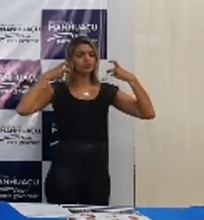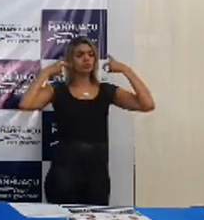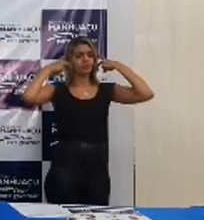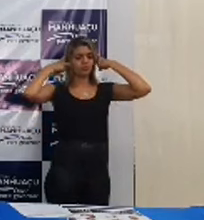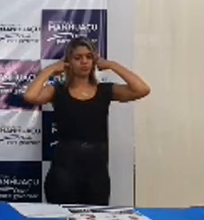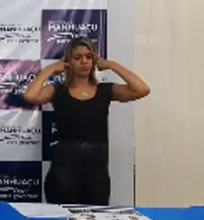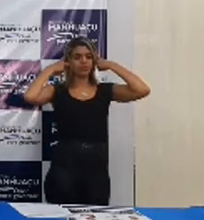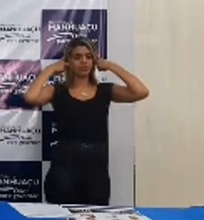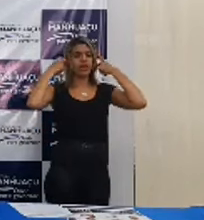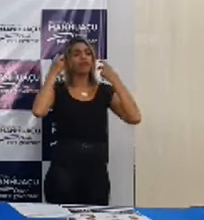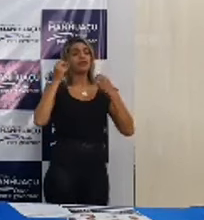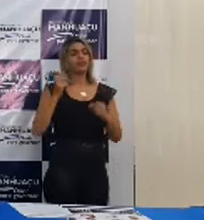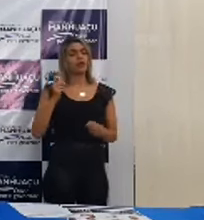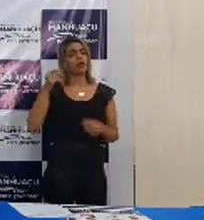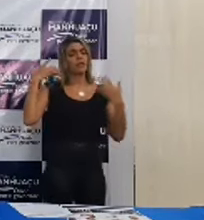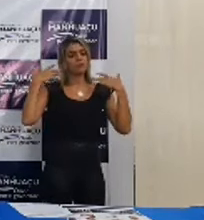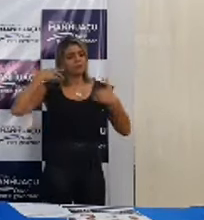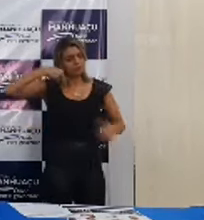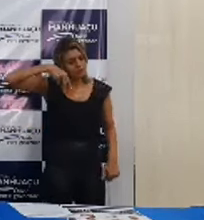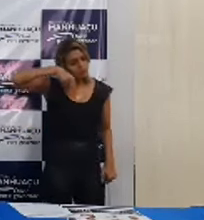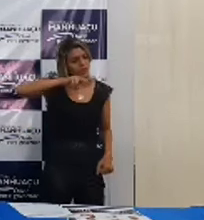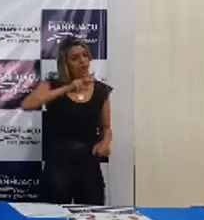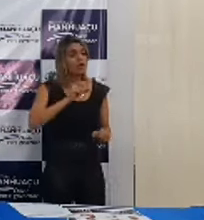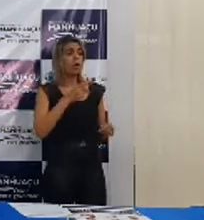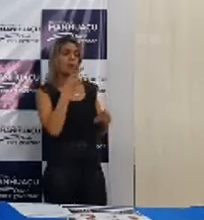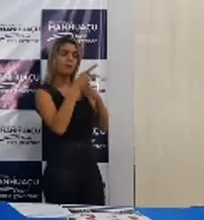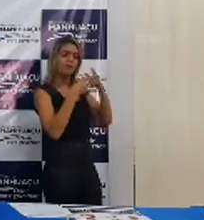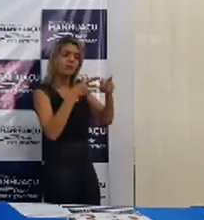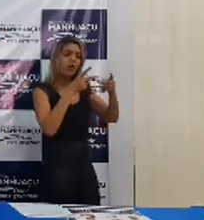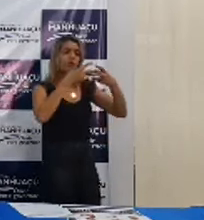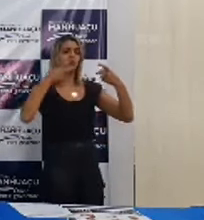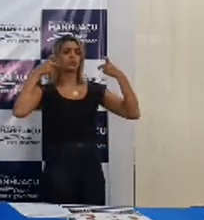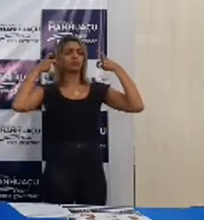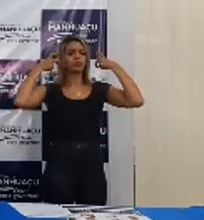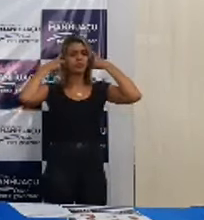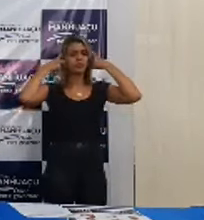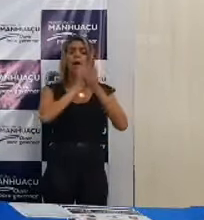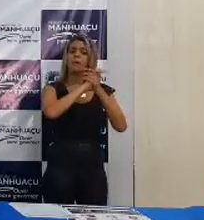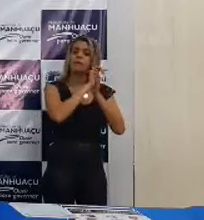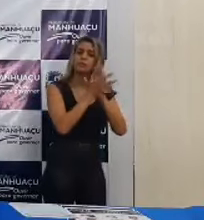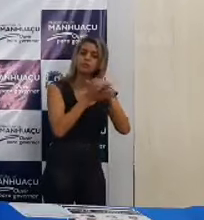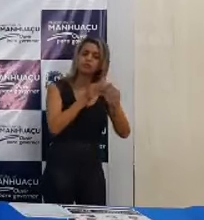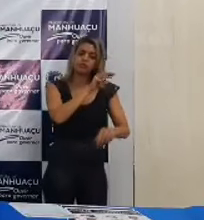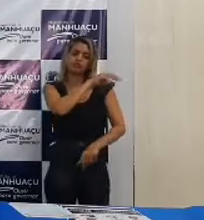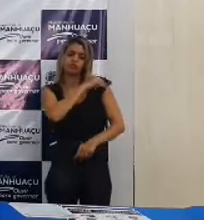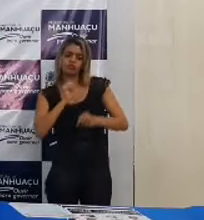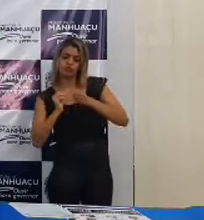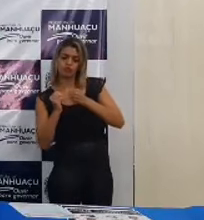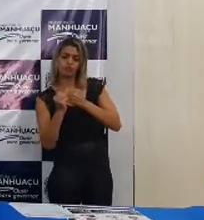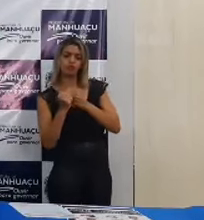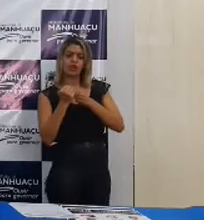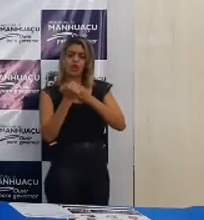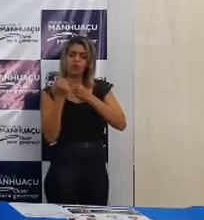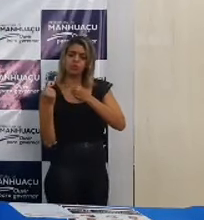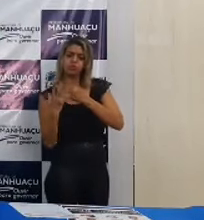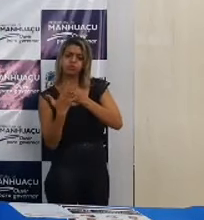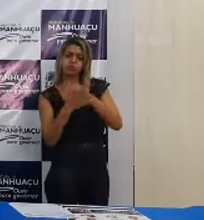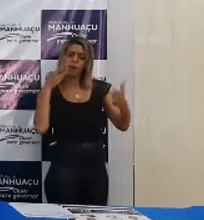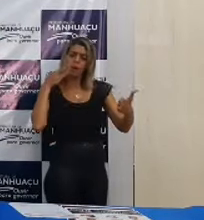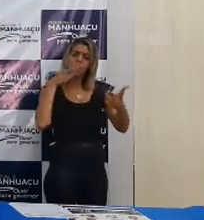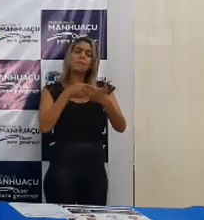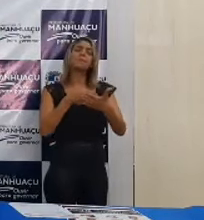para conscientizar, tentar vincular que a pessoa use máscara, um trabalho gradual, igual vocês mesmos